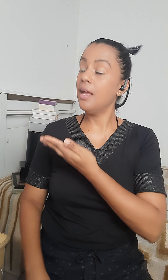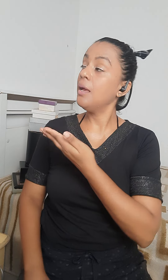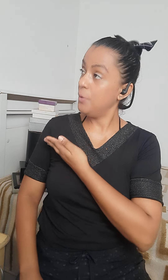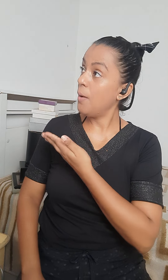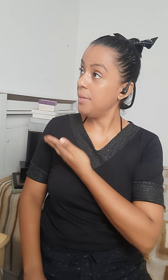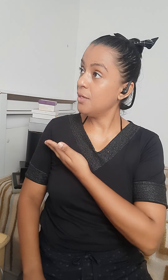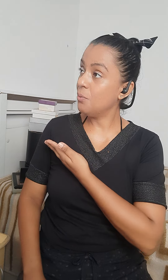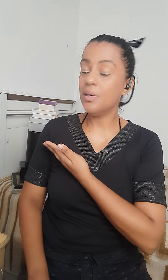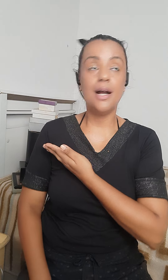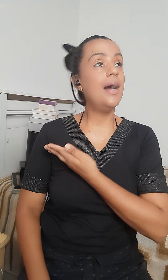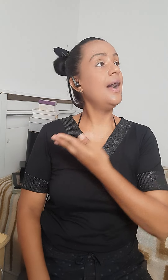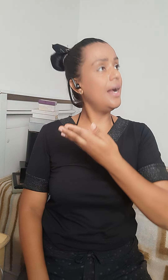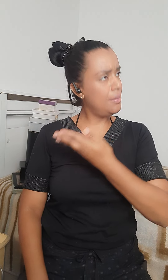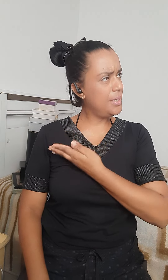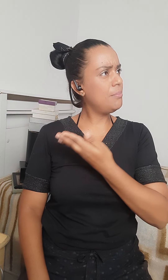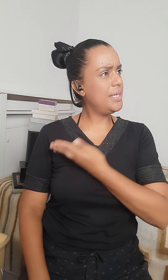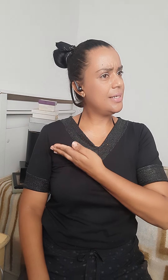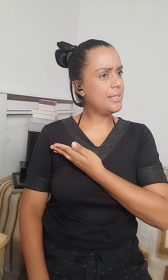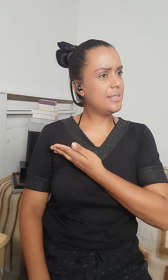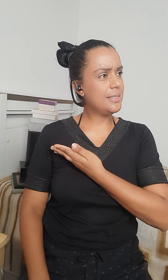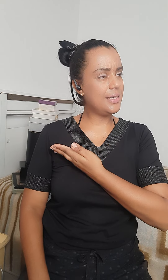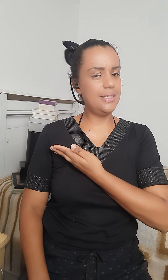meu amigo. Ah, é minha amiga, tá?